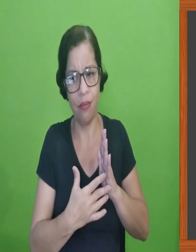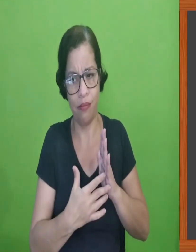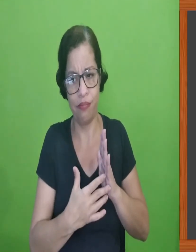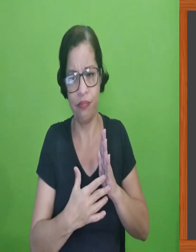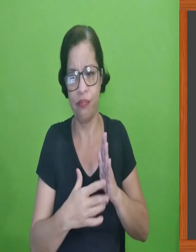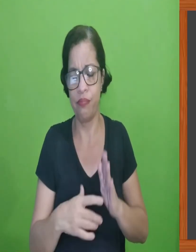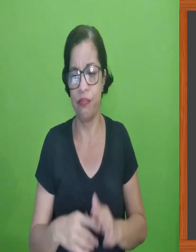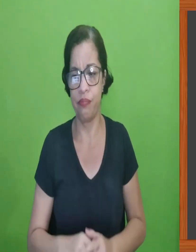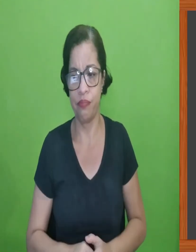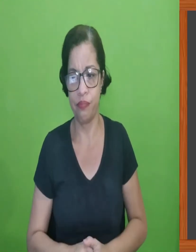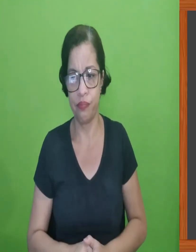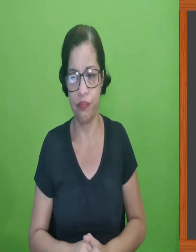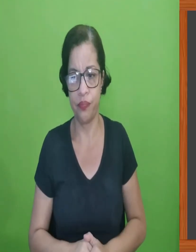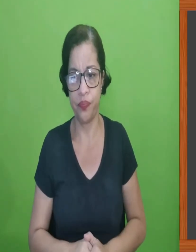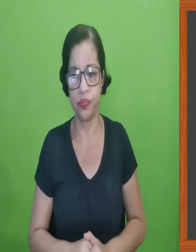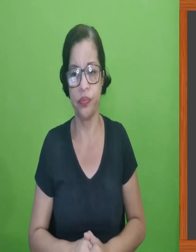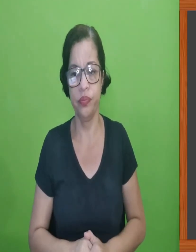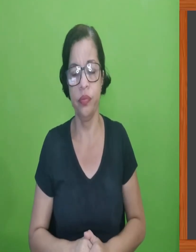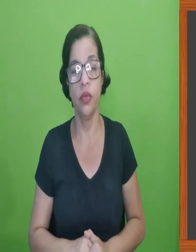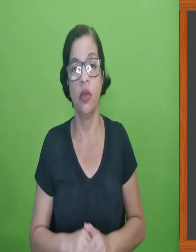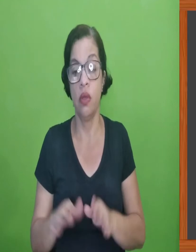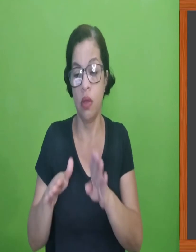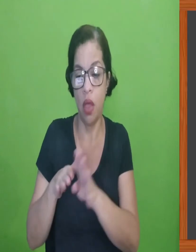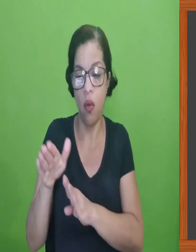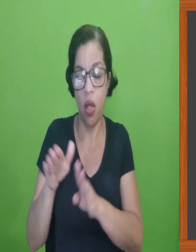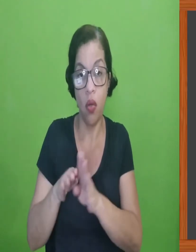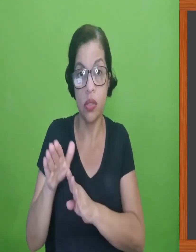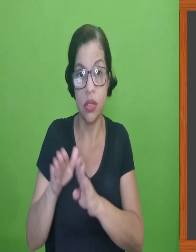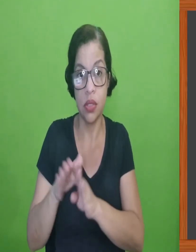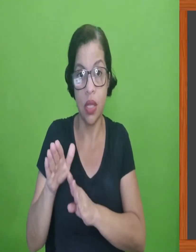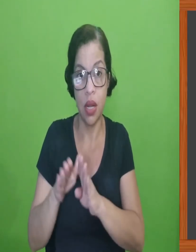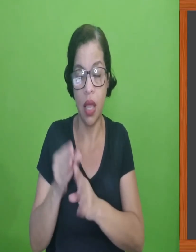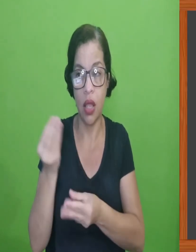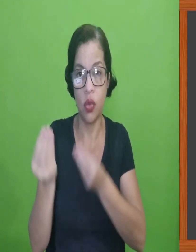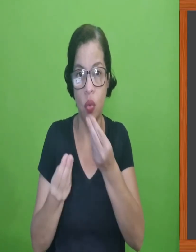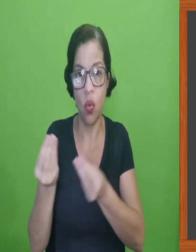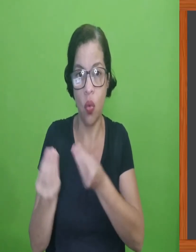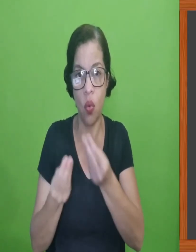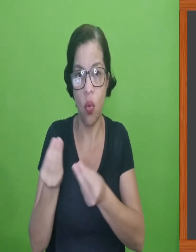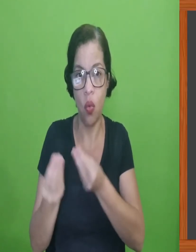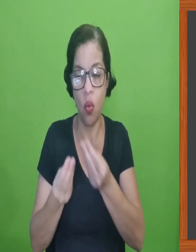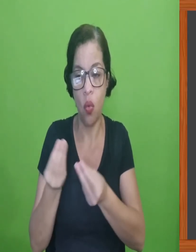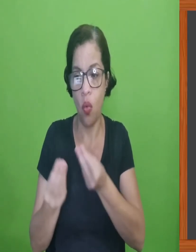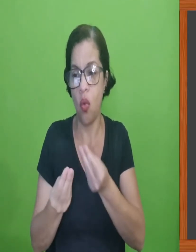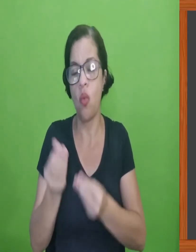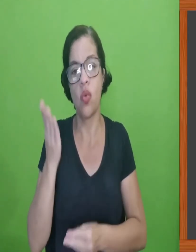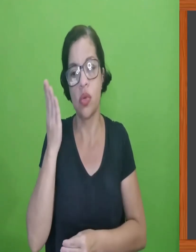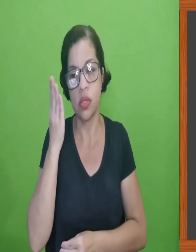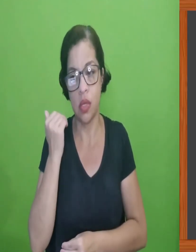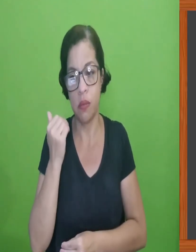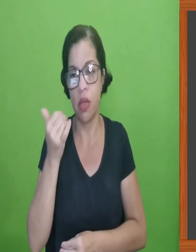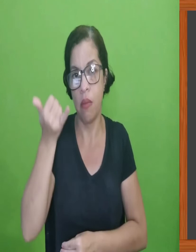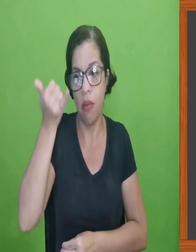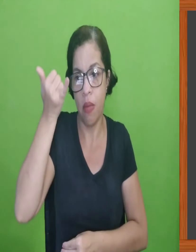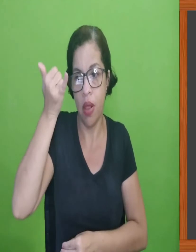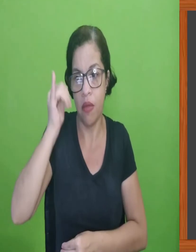o score de risco global, que é o recomendado na atualização da Diretriz Brasileira de Dislipidemias e